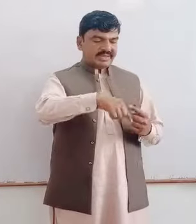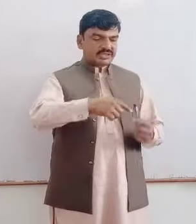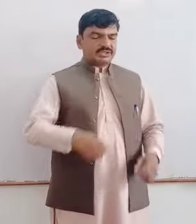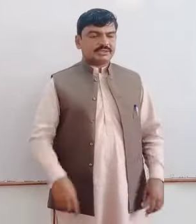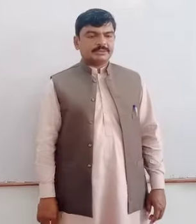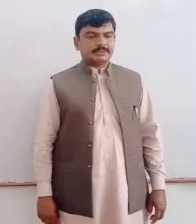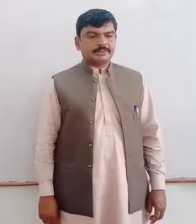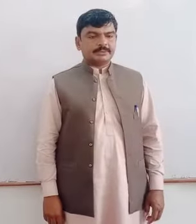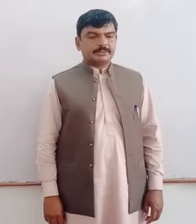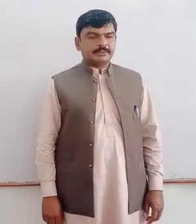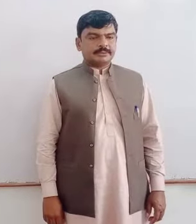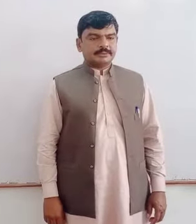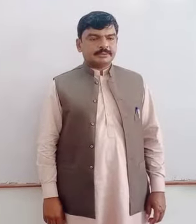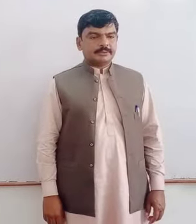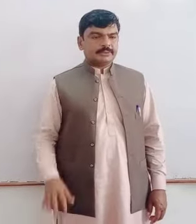क्रैश, मजहब,